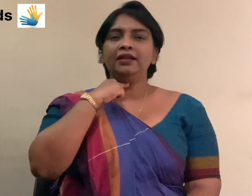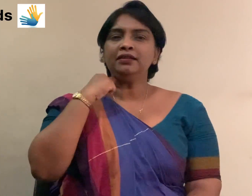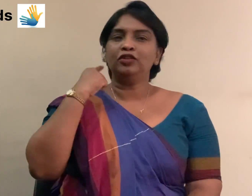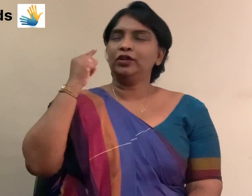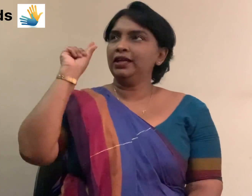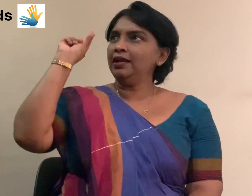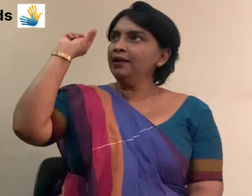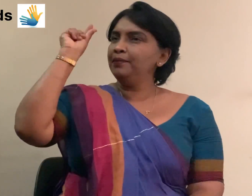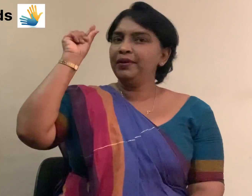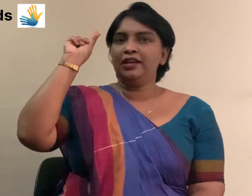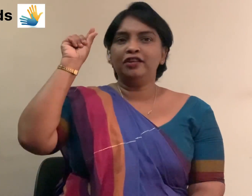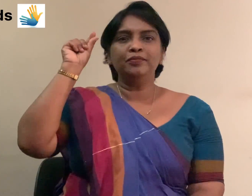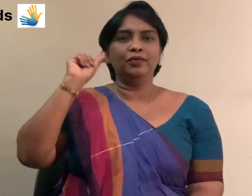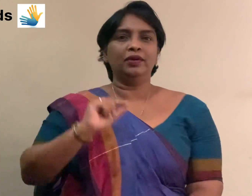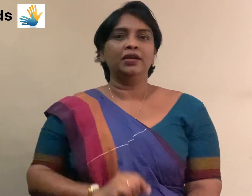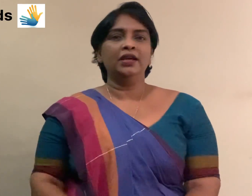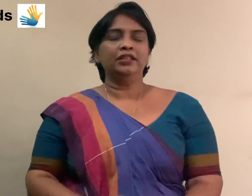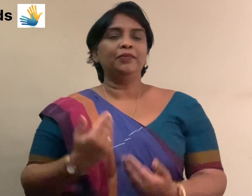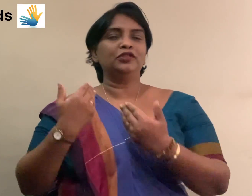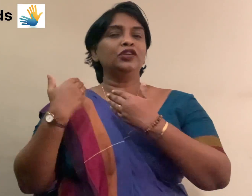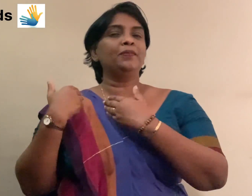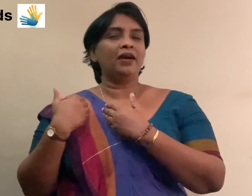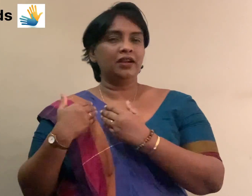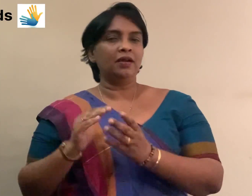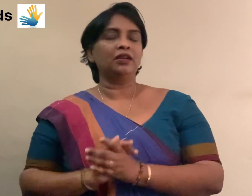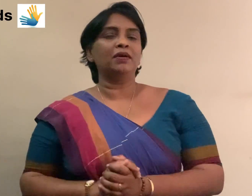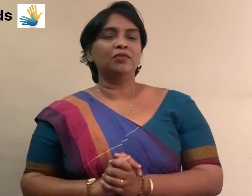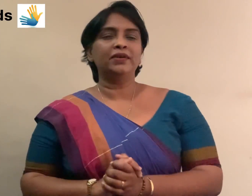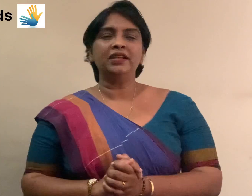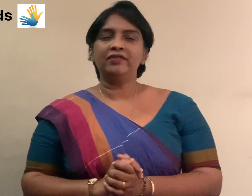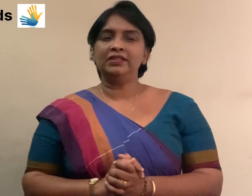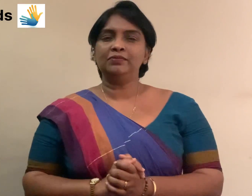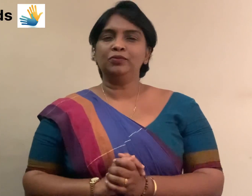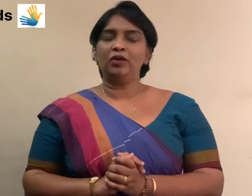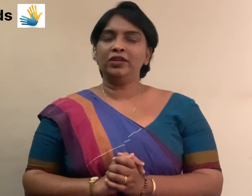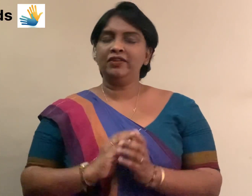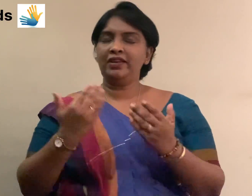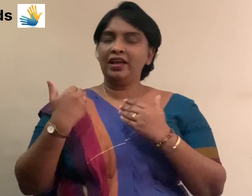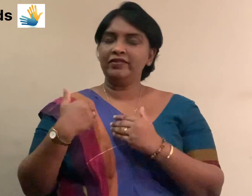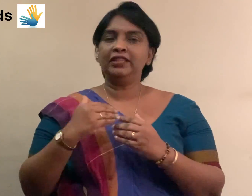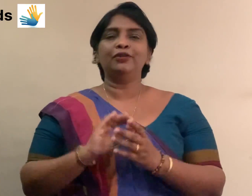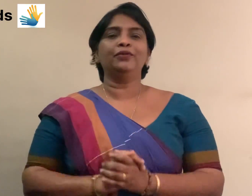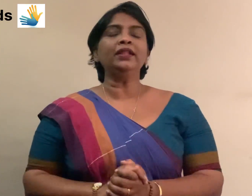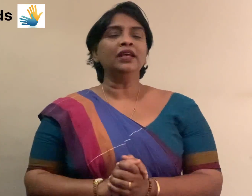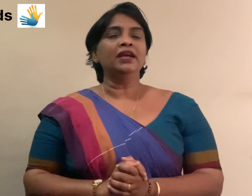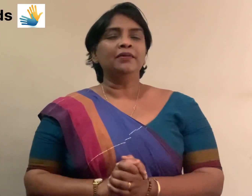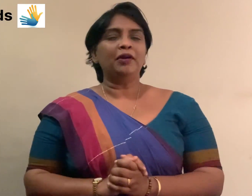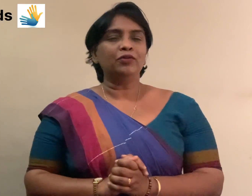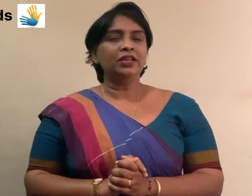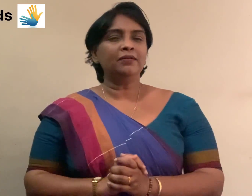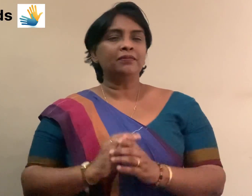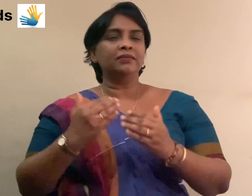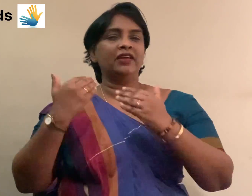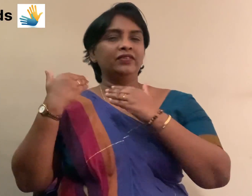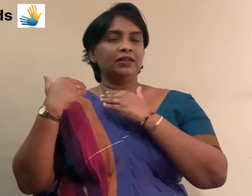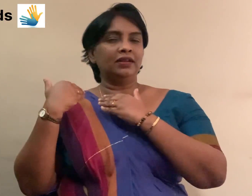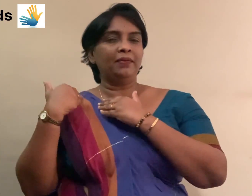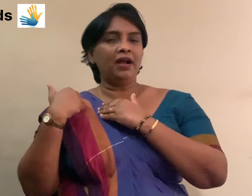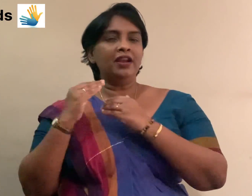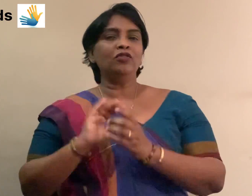රතු කියලා පෙන්වන්න පුළුවන්. ඉතින් පසුගිය පාඩම් අර මම ඔබට පහුගිය වෙලාවෙත් කිව්වේ පහුගිය පාඩම් ඔබ